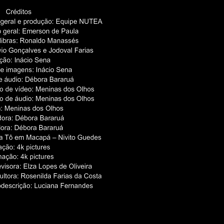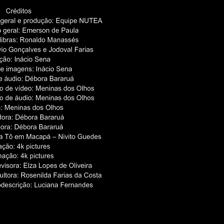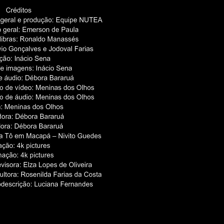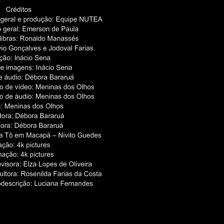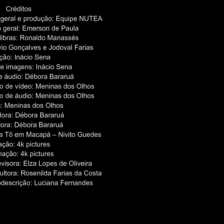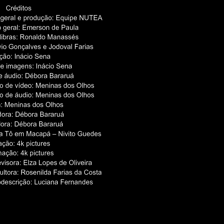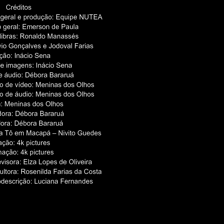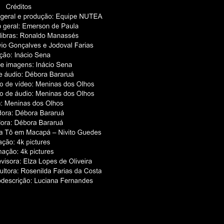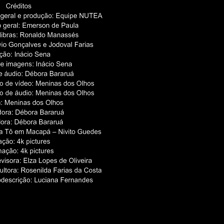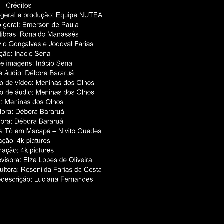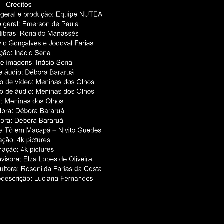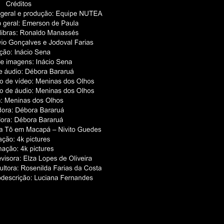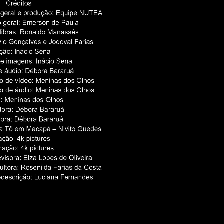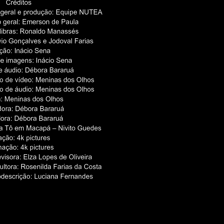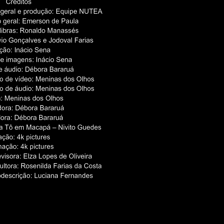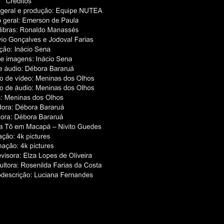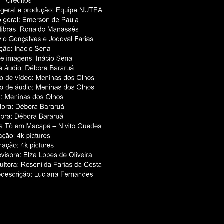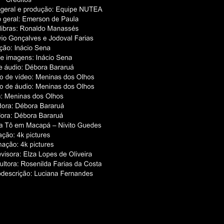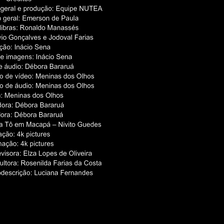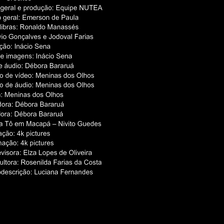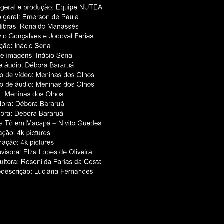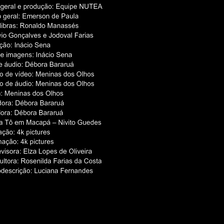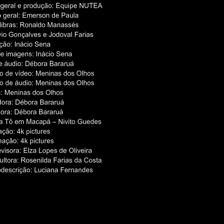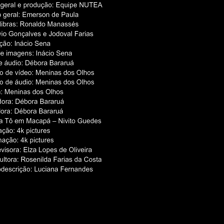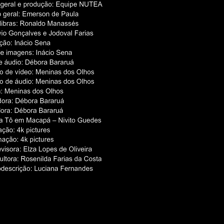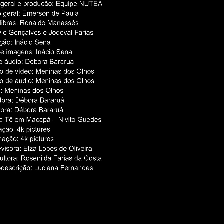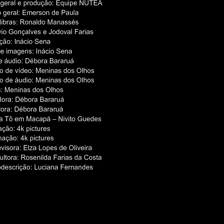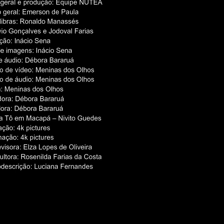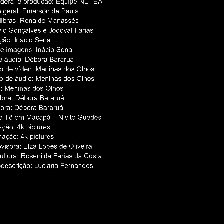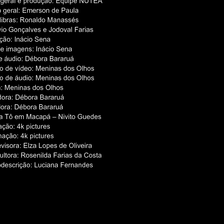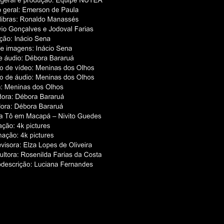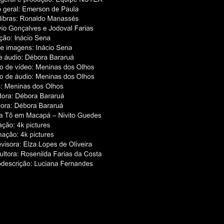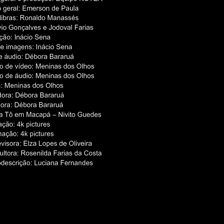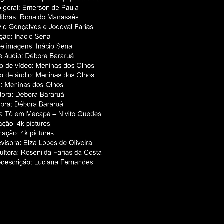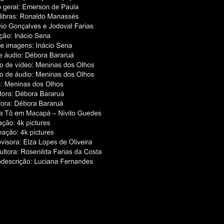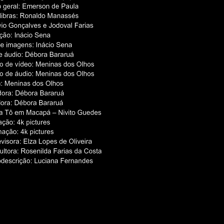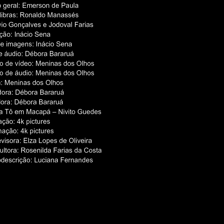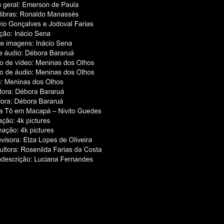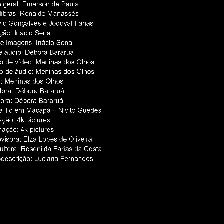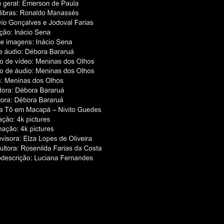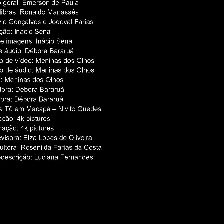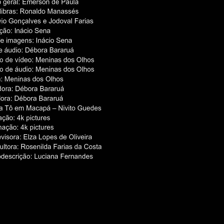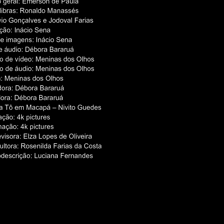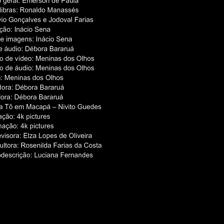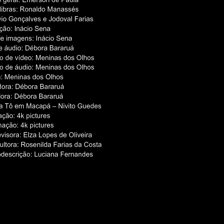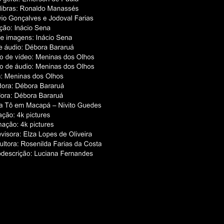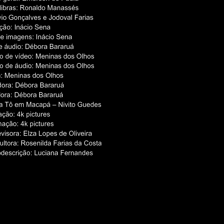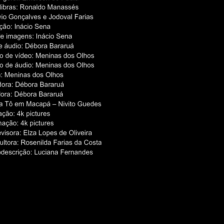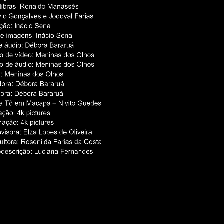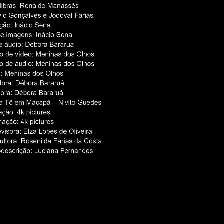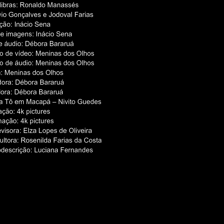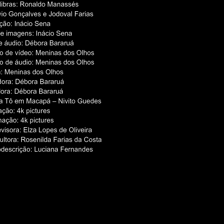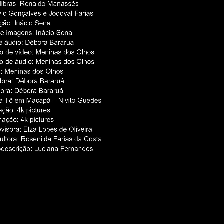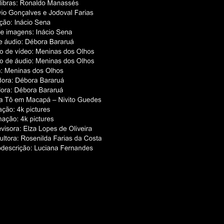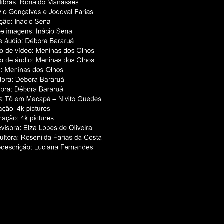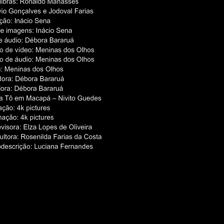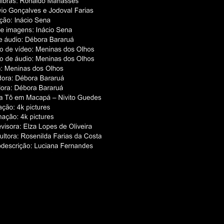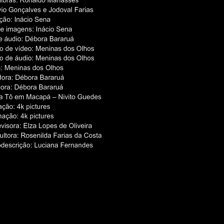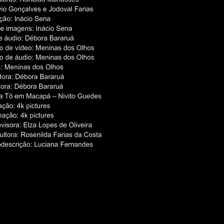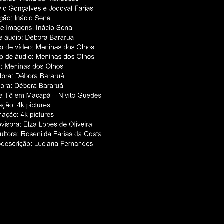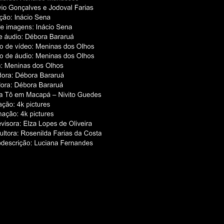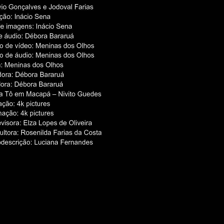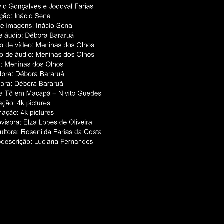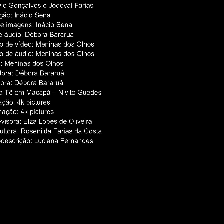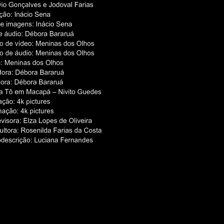olhos legenda meninas dos olhos preparadora Débora bararuá